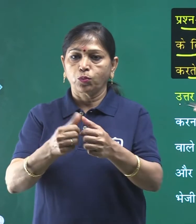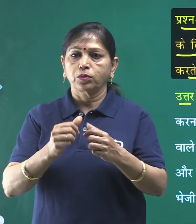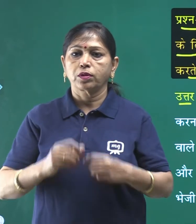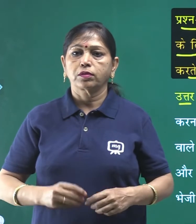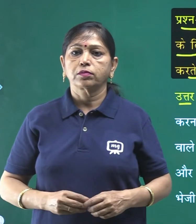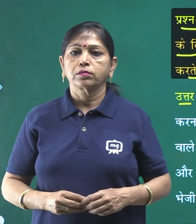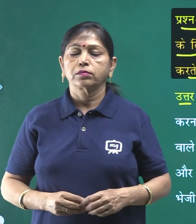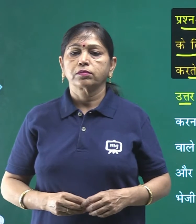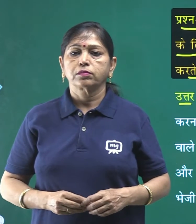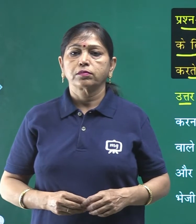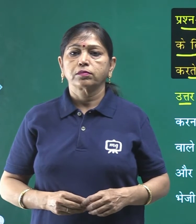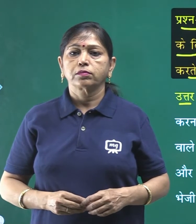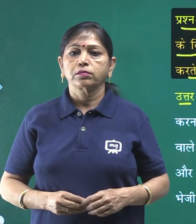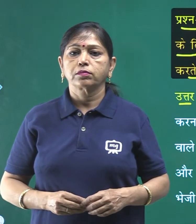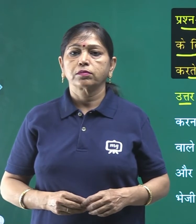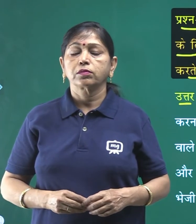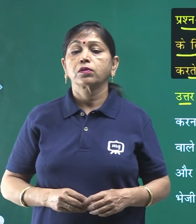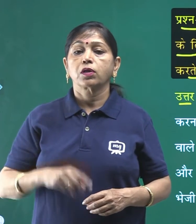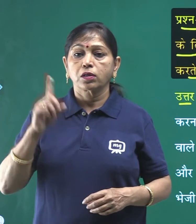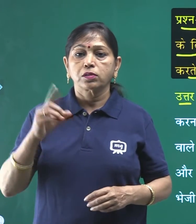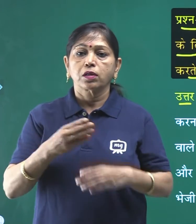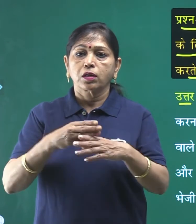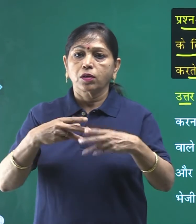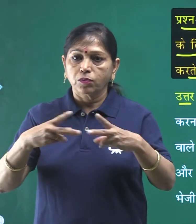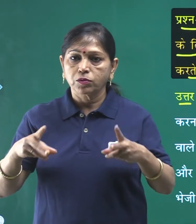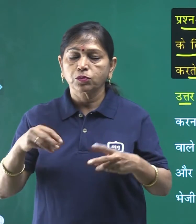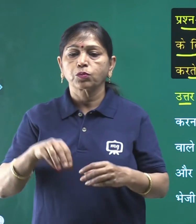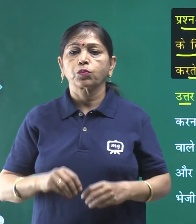उत्तर, जिन वस्तुओं को